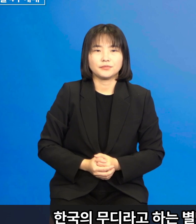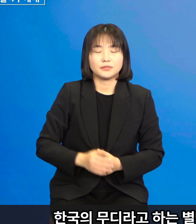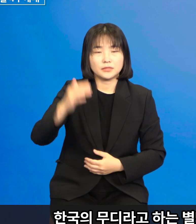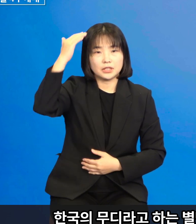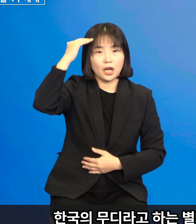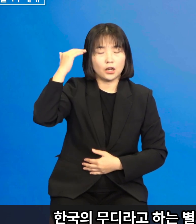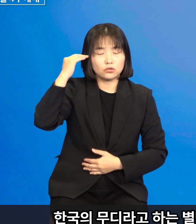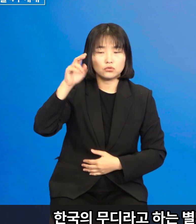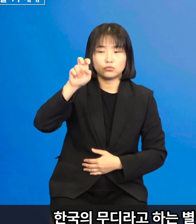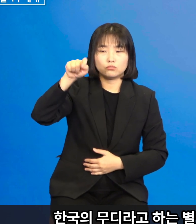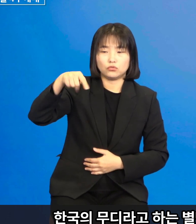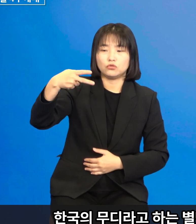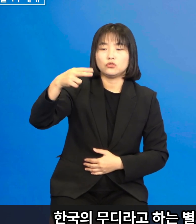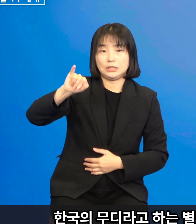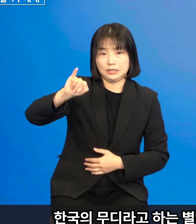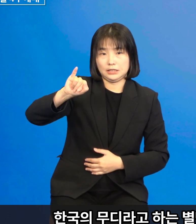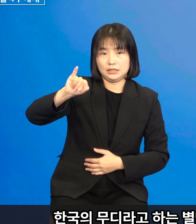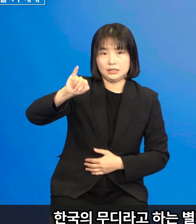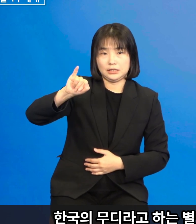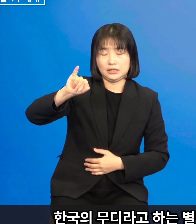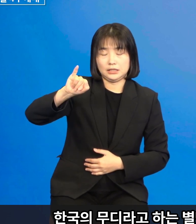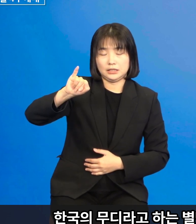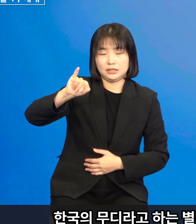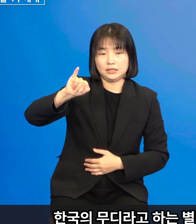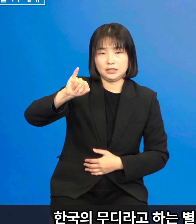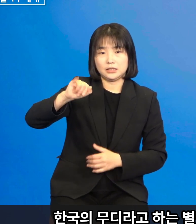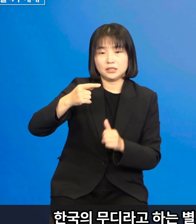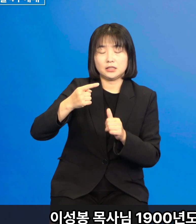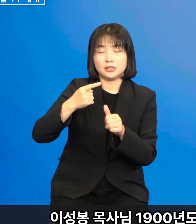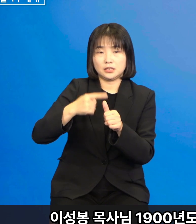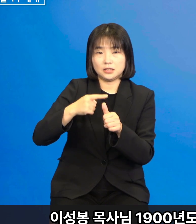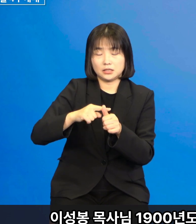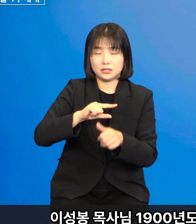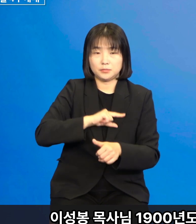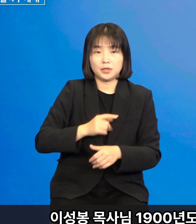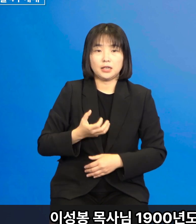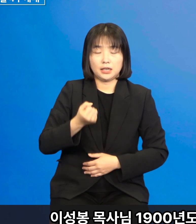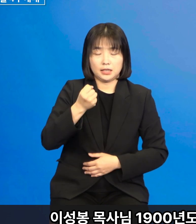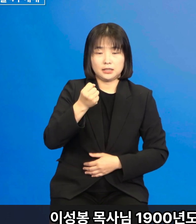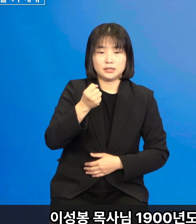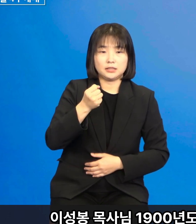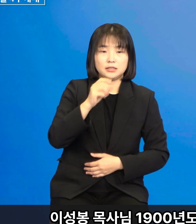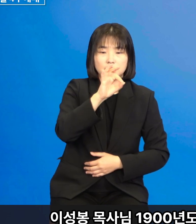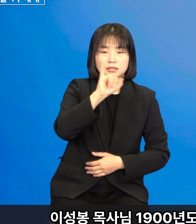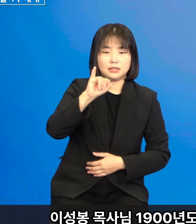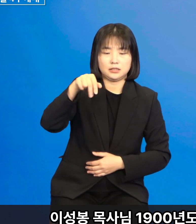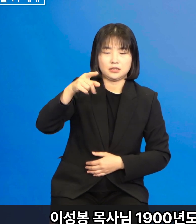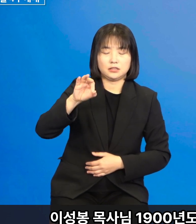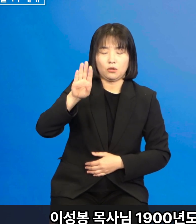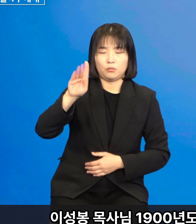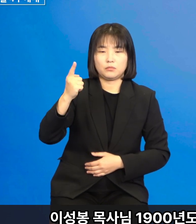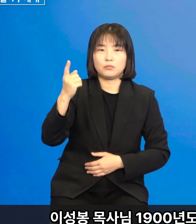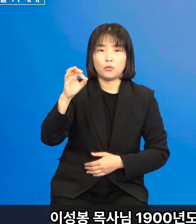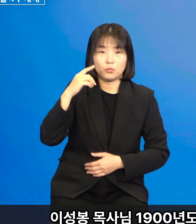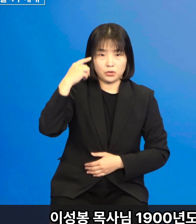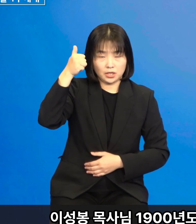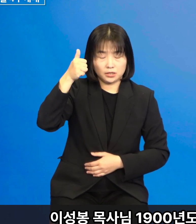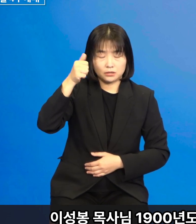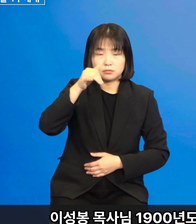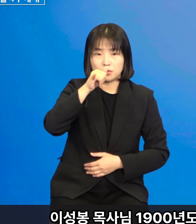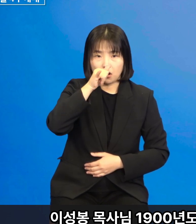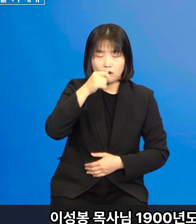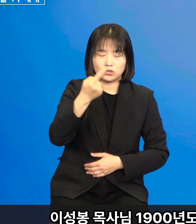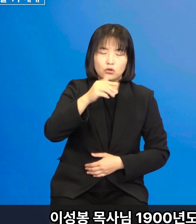한국의 무디라고 하는 별명을 가진 목사님이 계셨습니다. 이성봉 목사님, 1900년도에